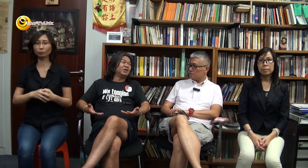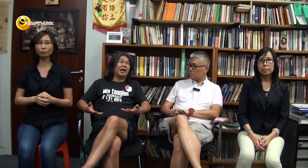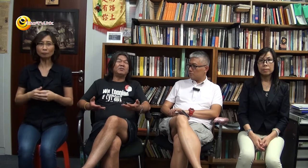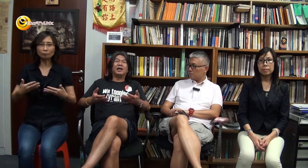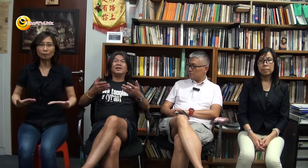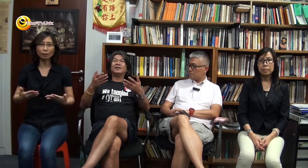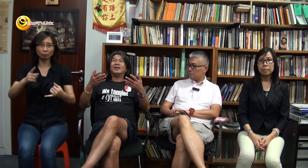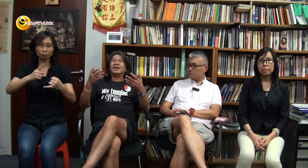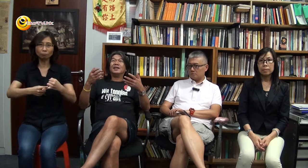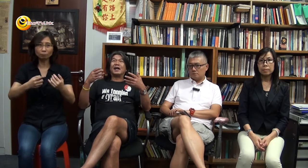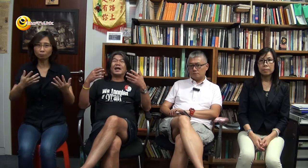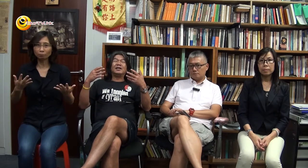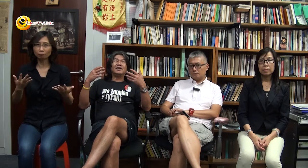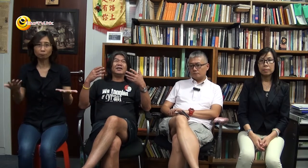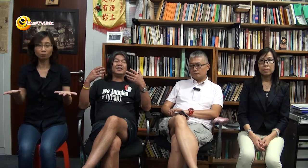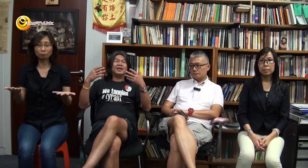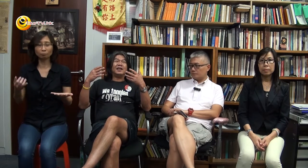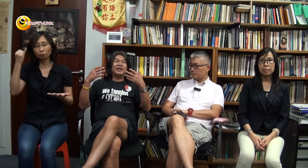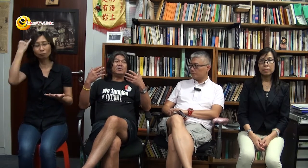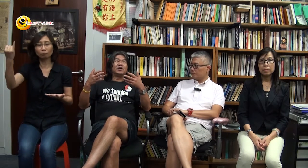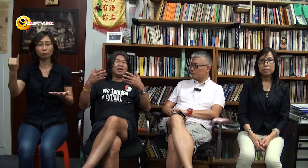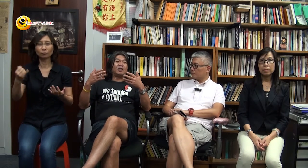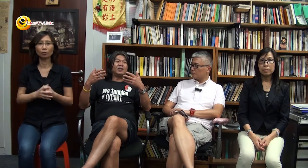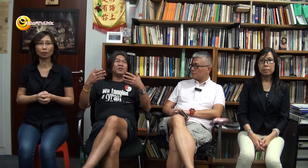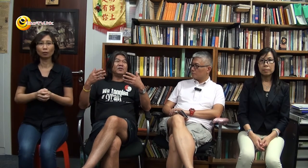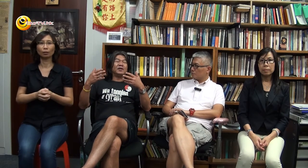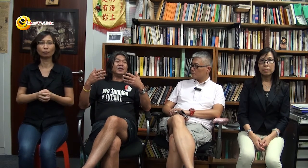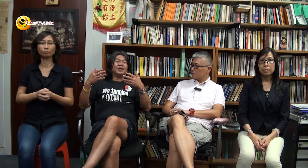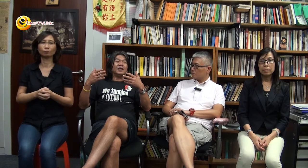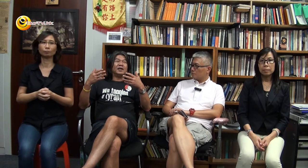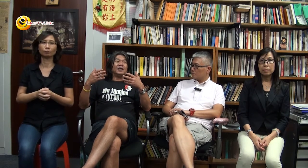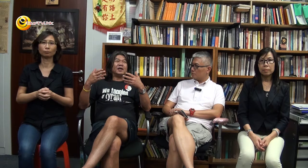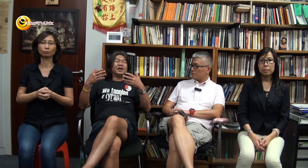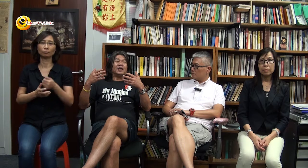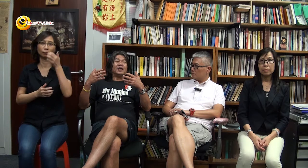家。到底係咪淨係驗嗰啲